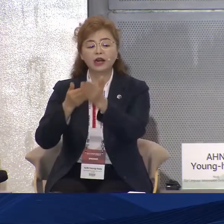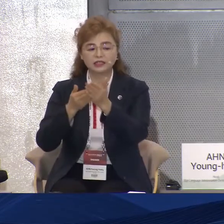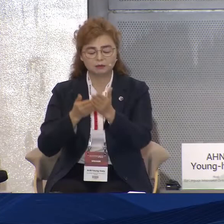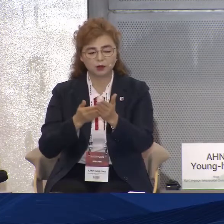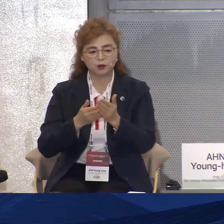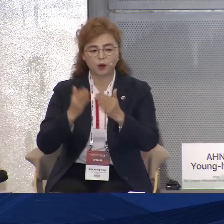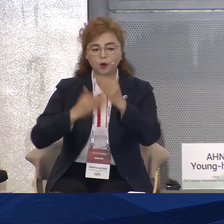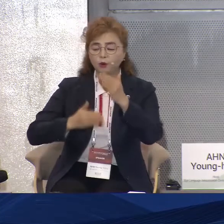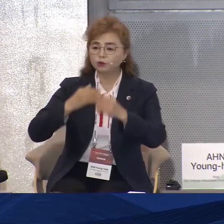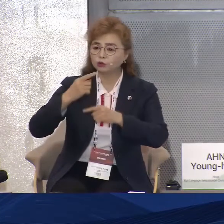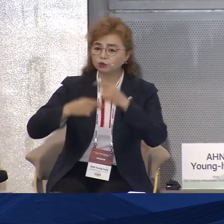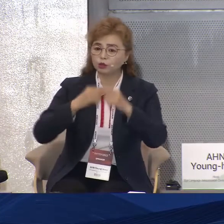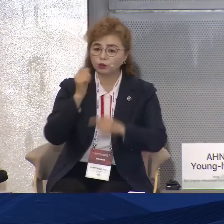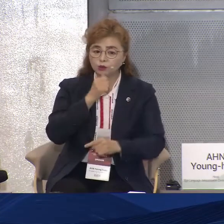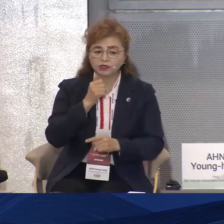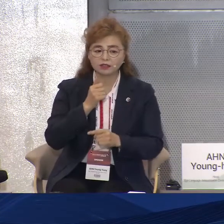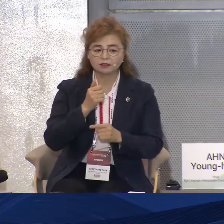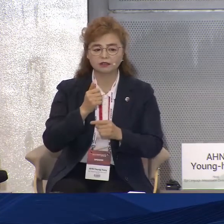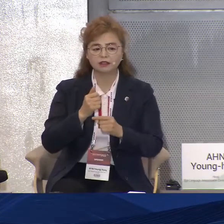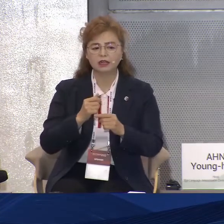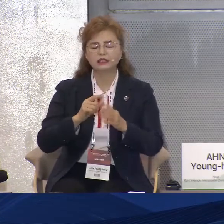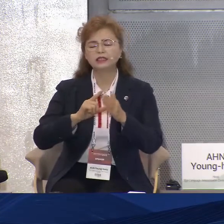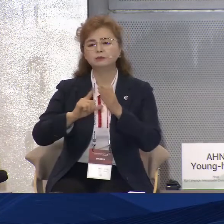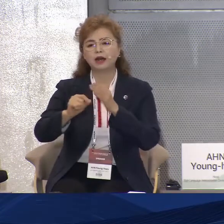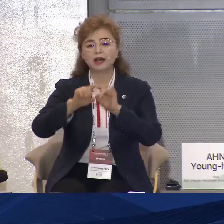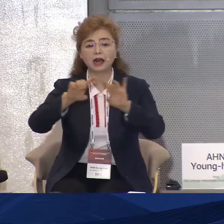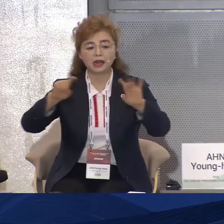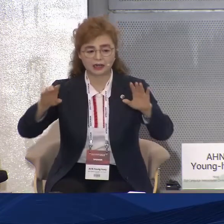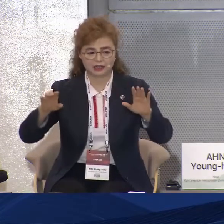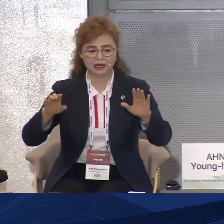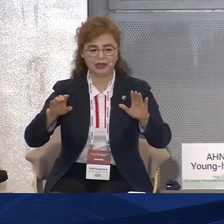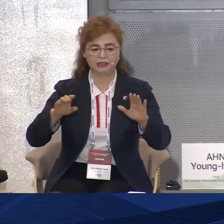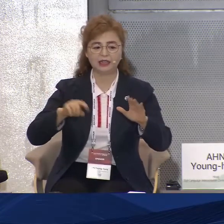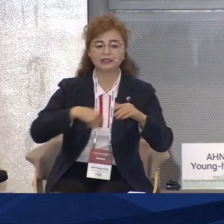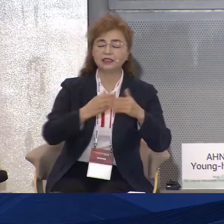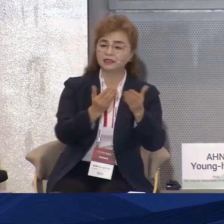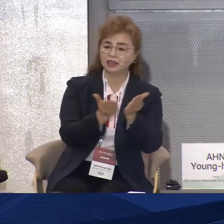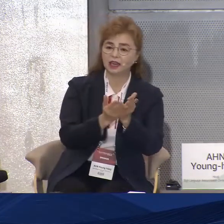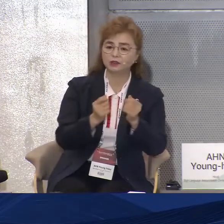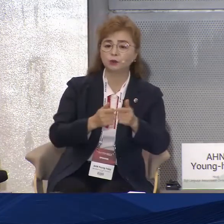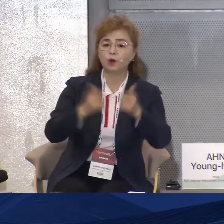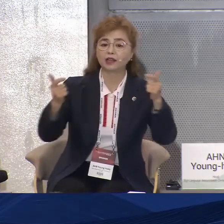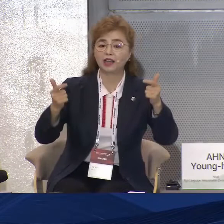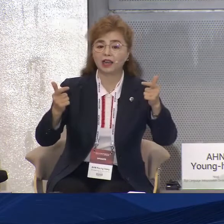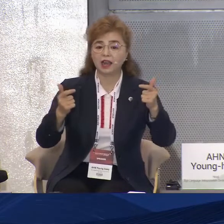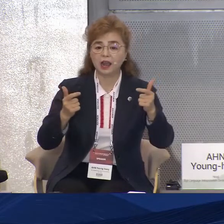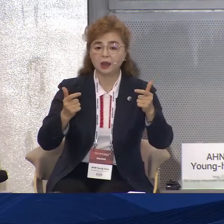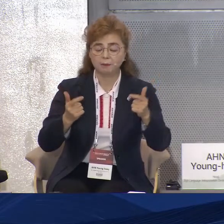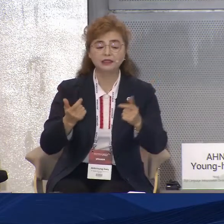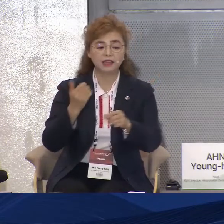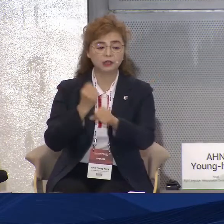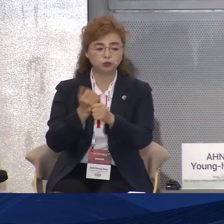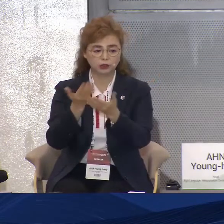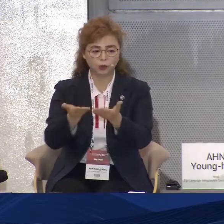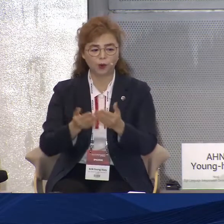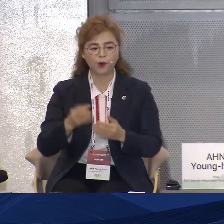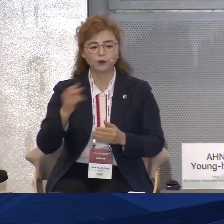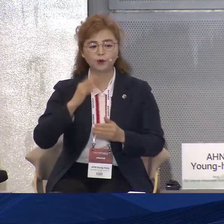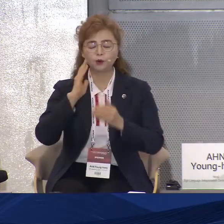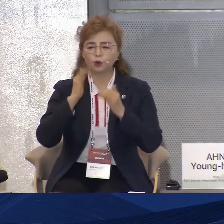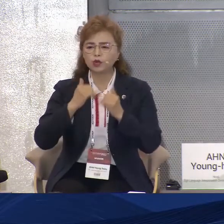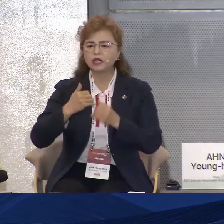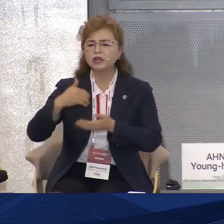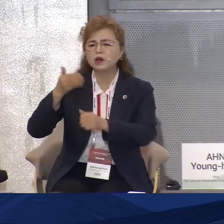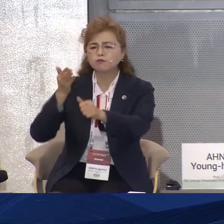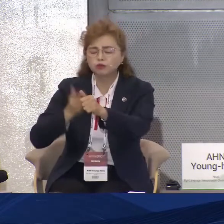그래서 제언하자면 공적 수어 통역사를 지방 각각의 자치단체에 좀 확대 배치해